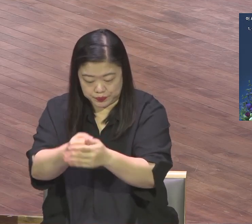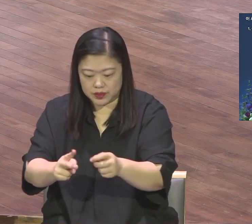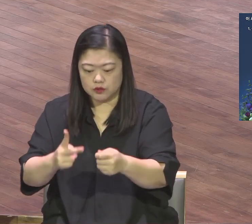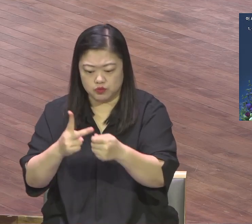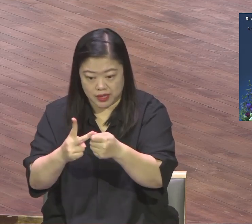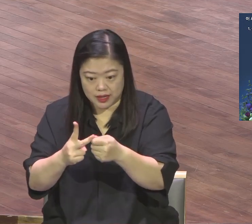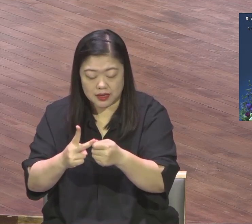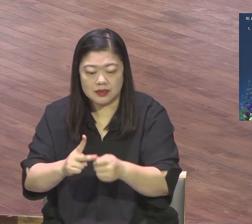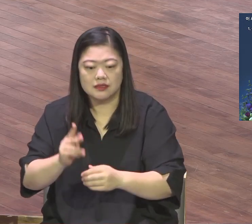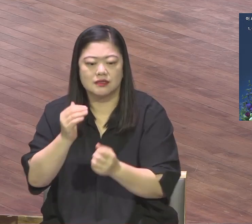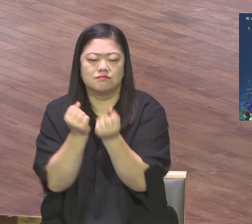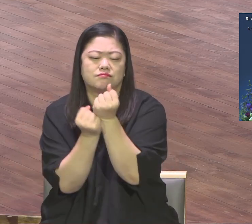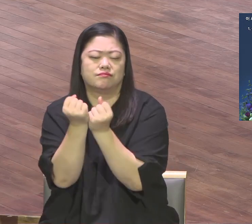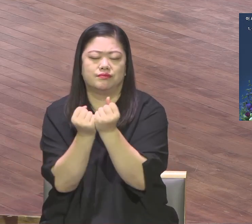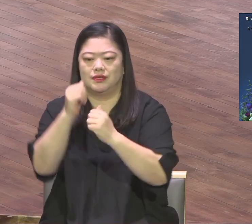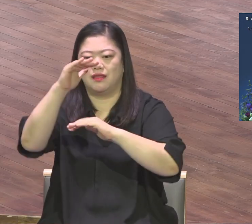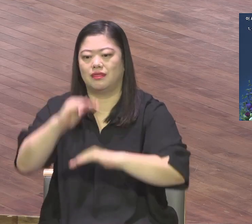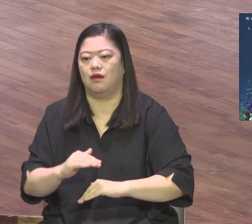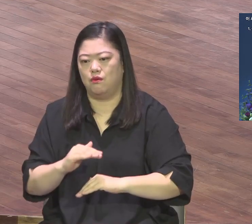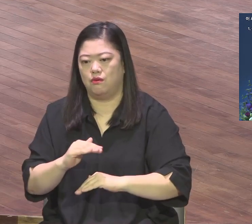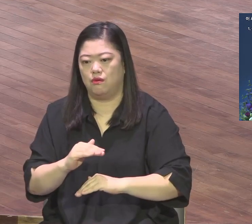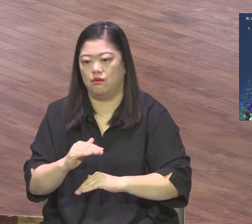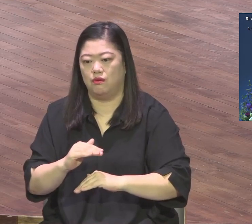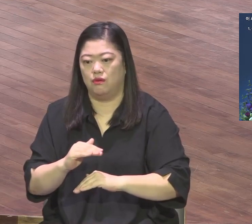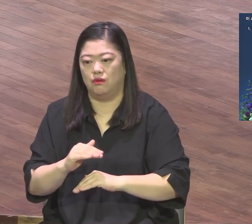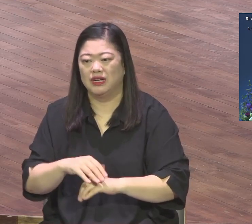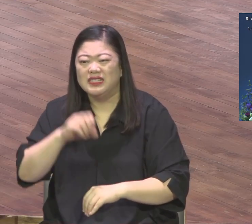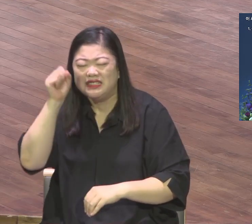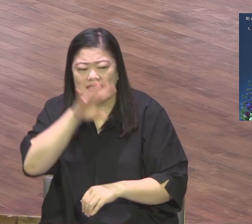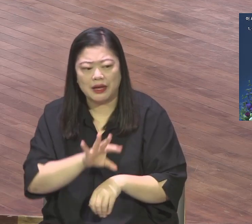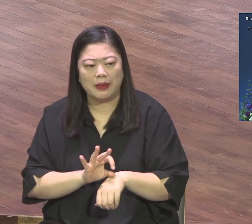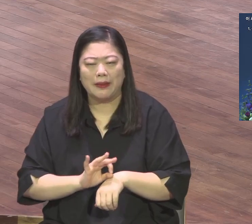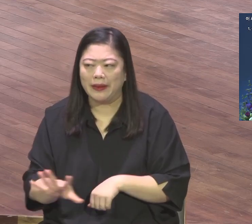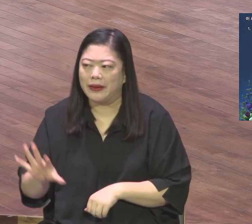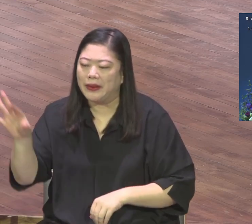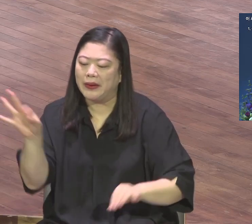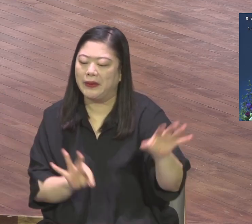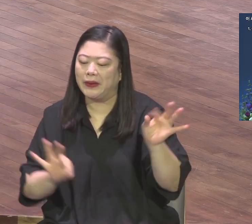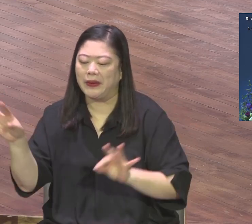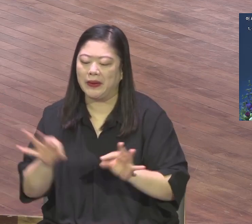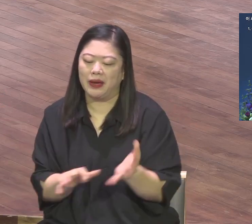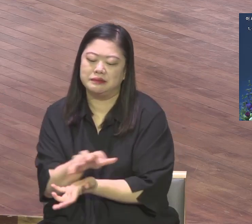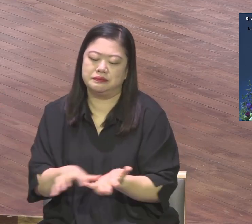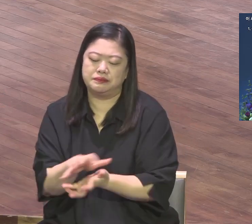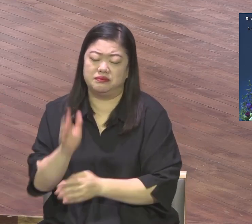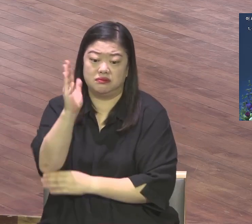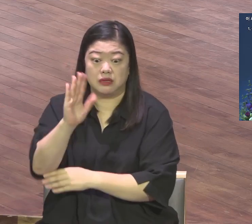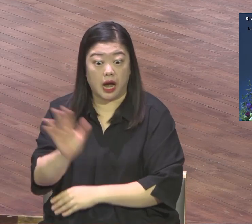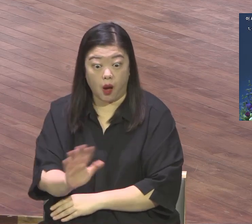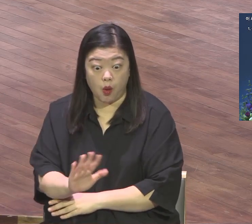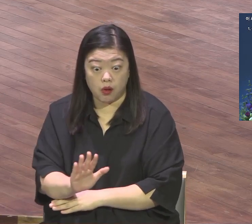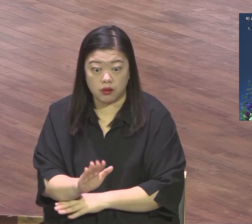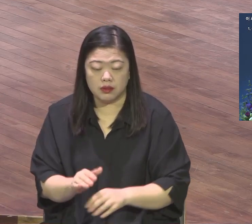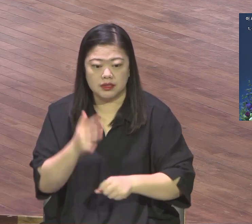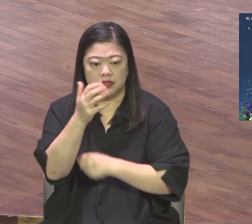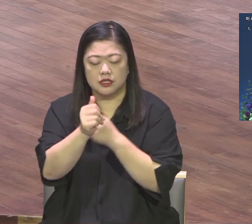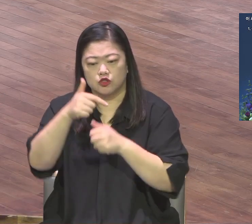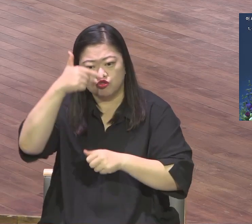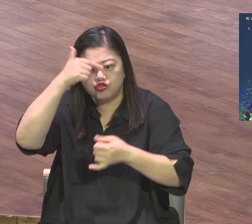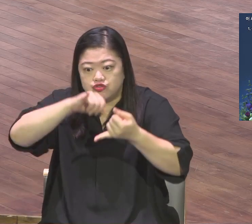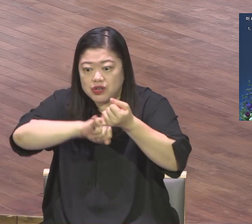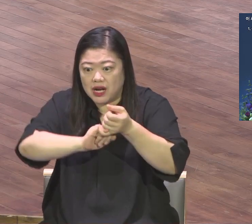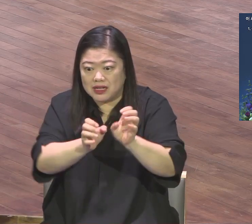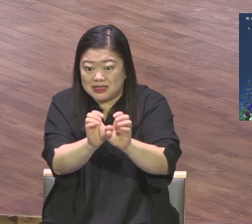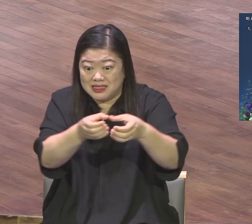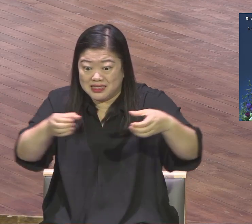예수 그리스도였지만은 구약의 말씀을 인용하며 다양하게 적용을 해가지고 풀어준 거죠. 특별히 선교 현장에서